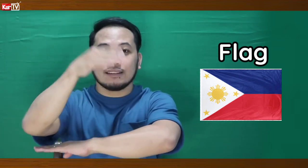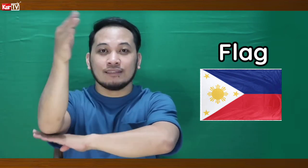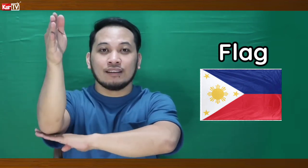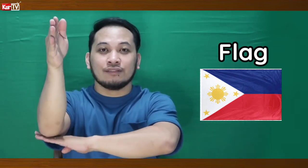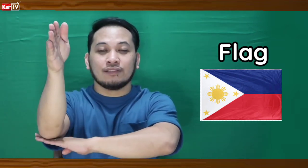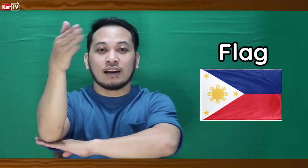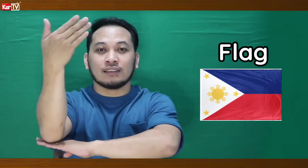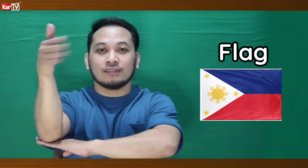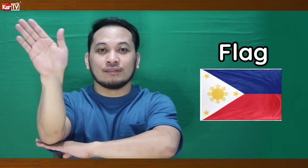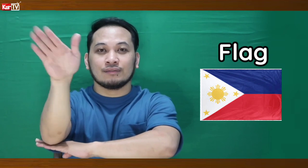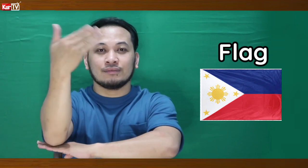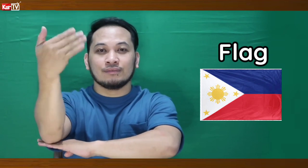Flag